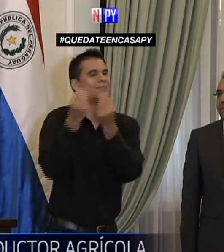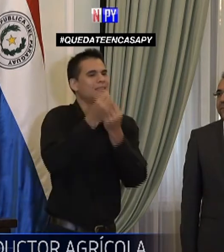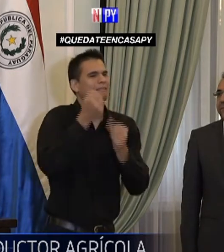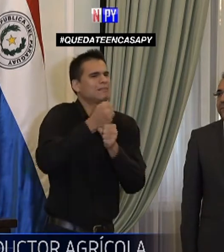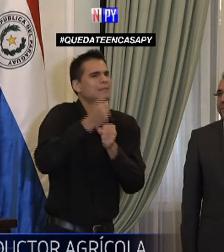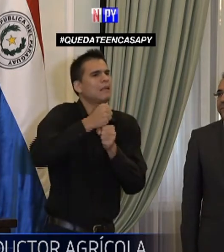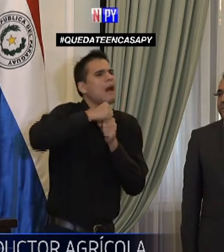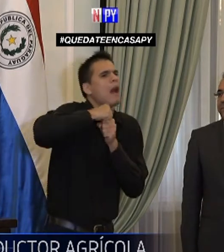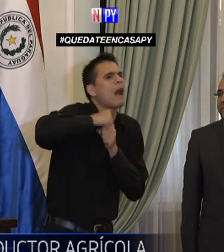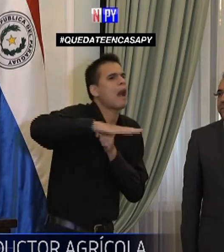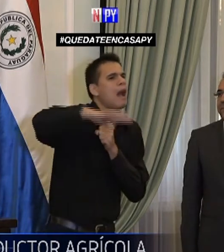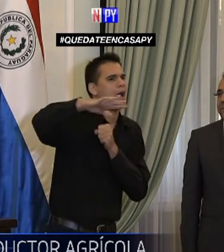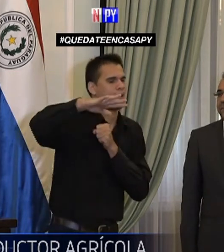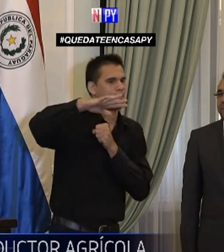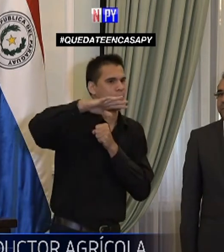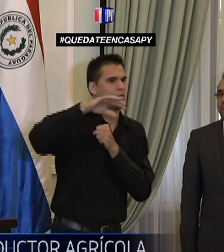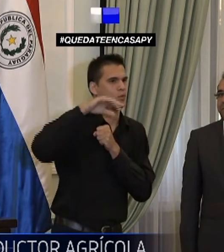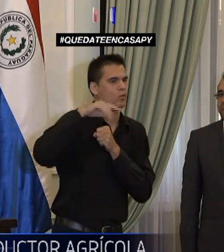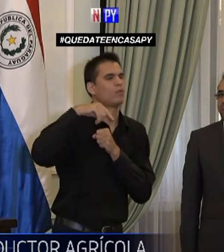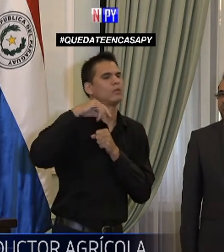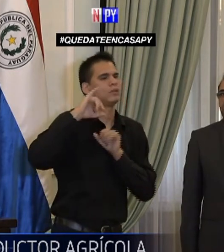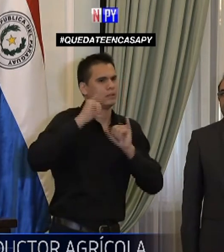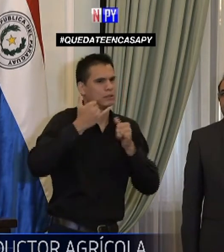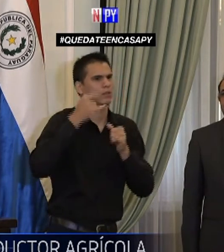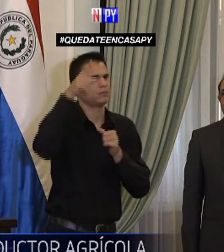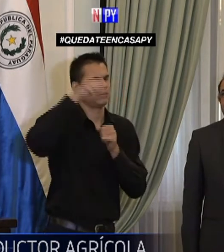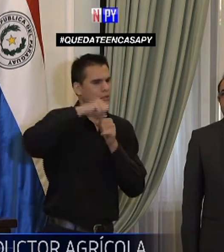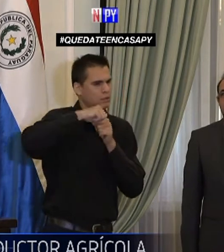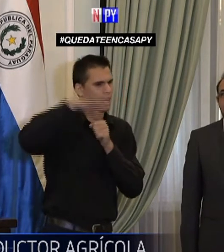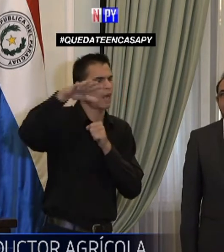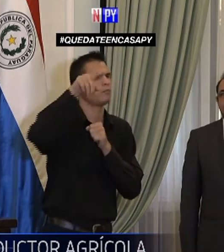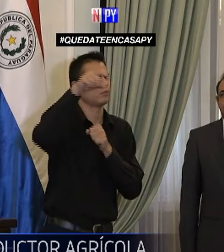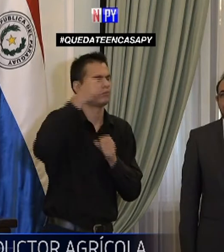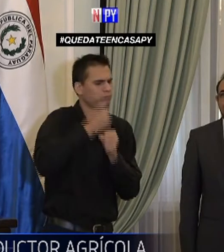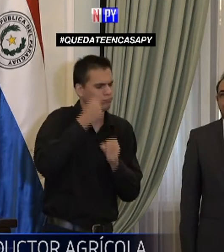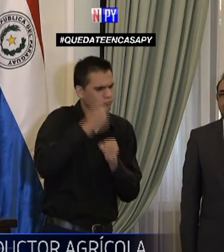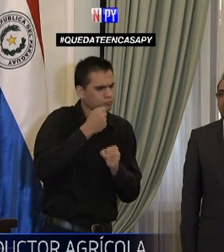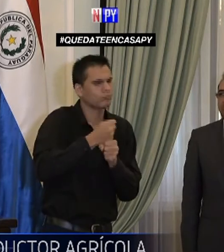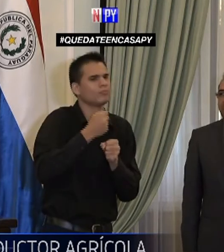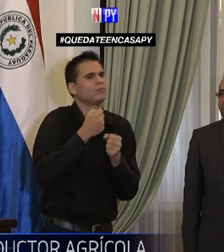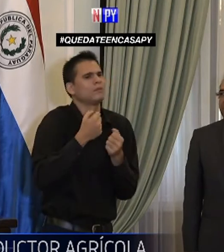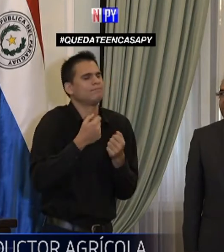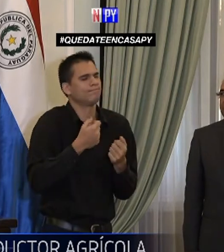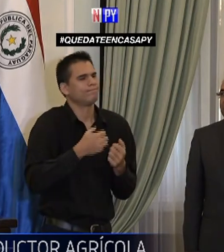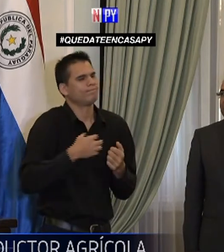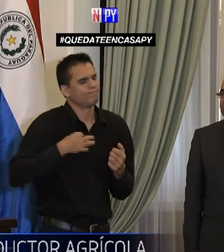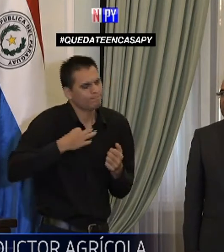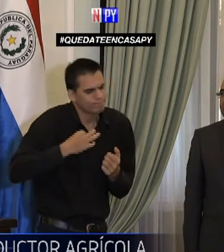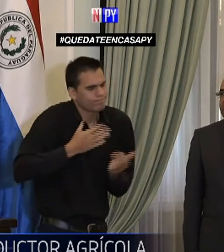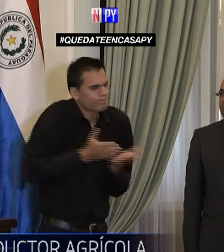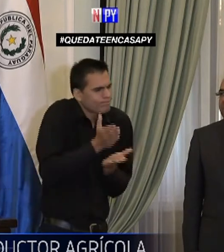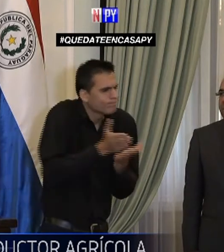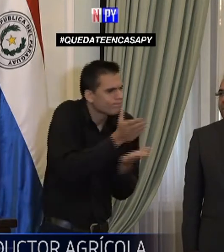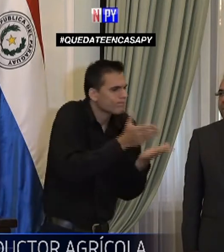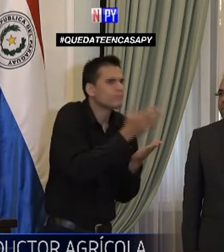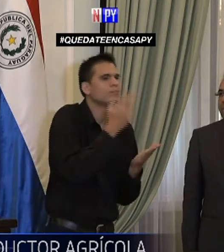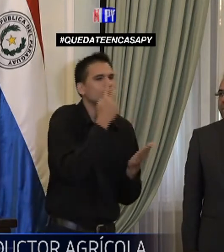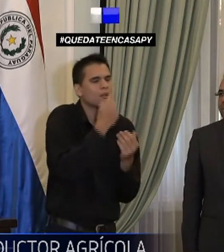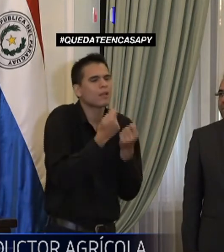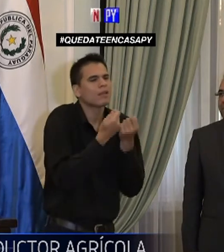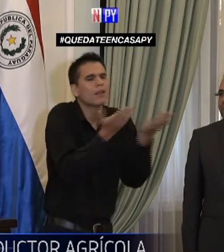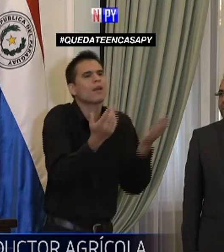semana pasada una campaña de solidaridad desde el campo, junto con la pastoral social. Se quiere llegar a 1 millón de